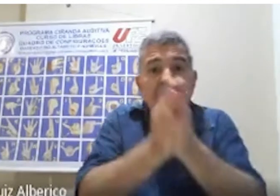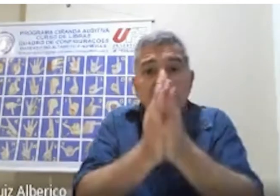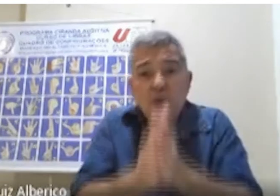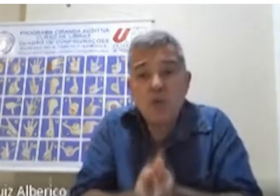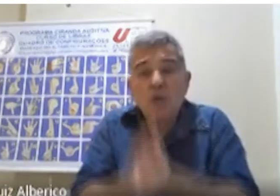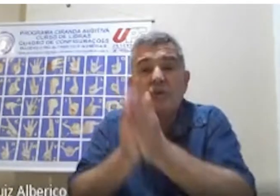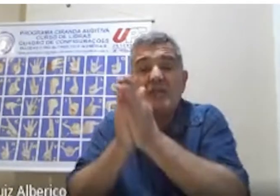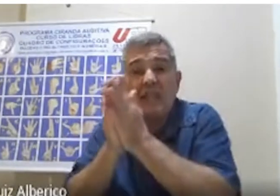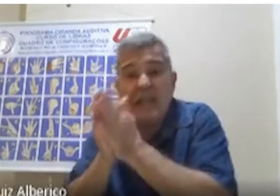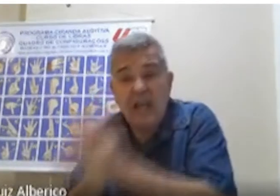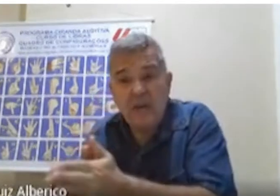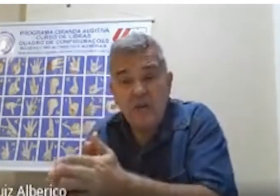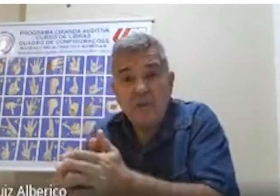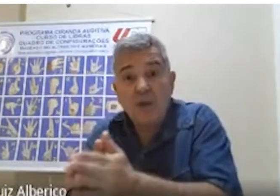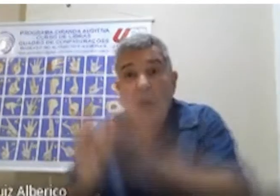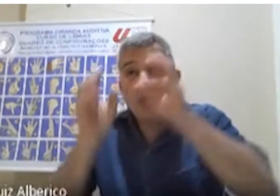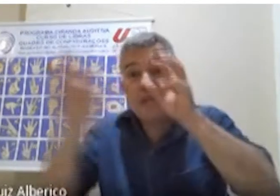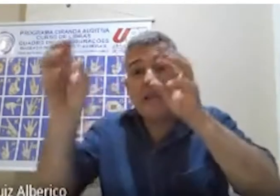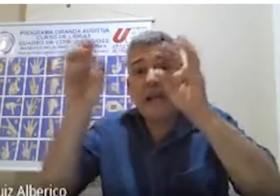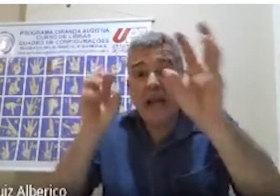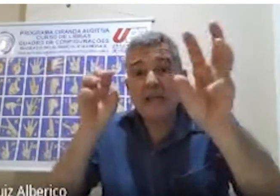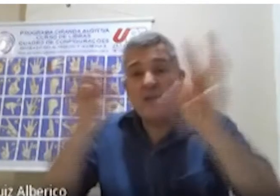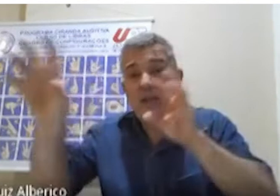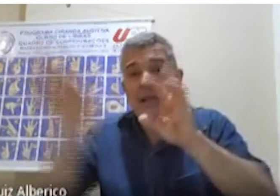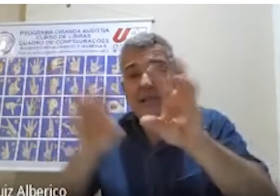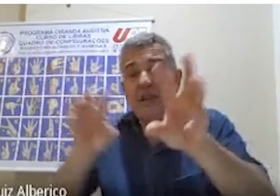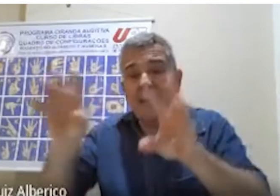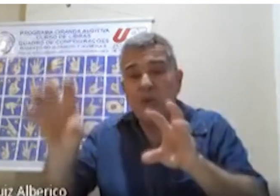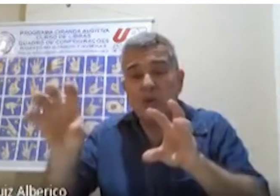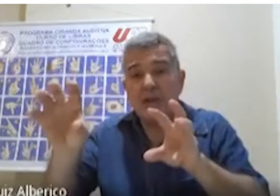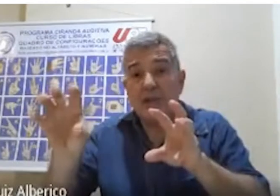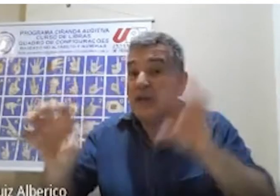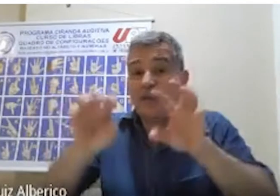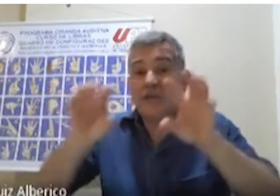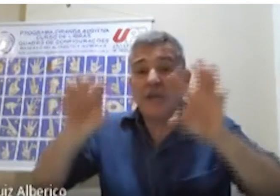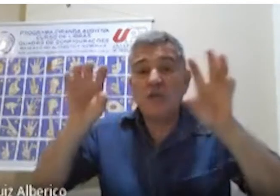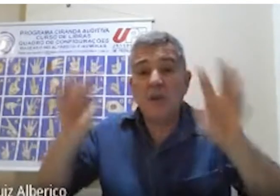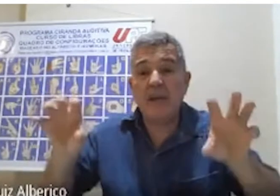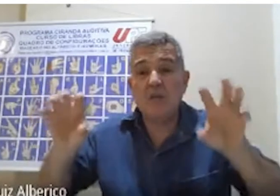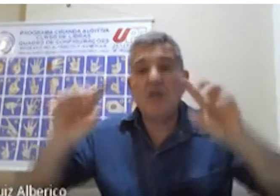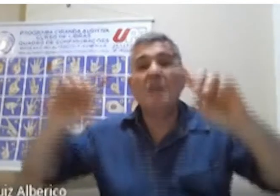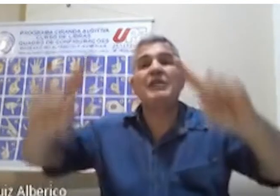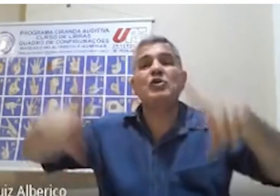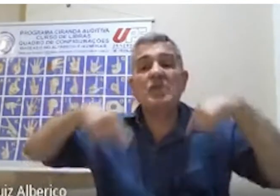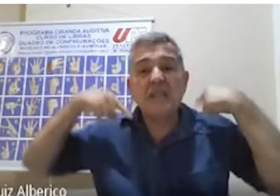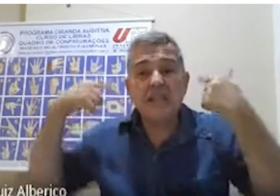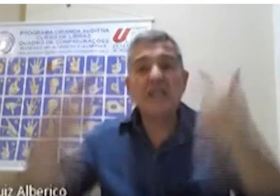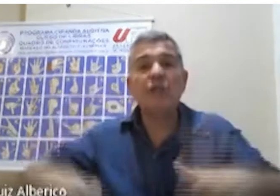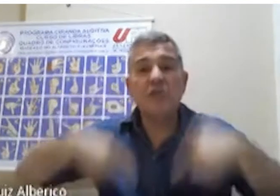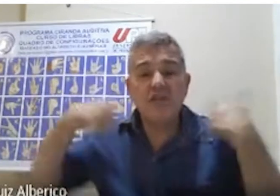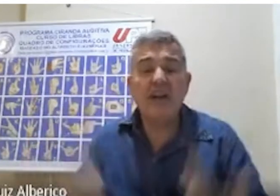depender do cenário, os sinais, os classificadores vão ser os mesmos, mas